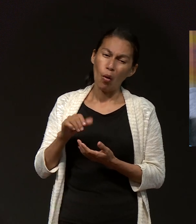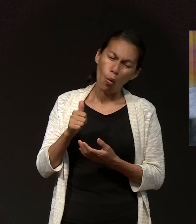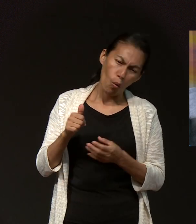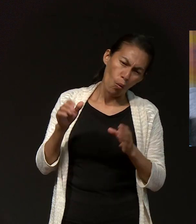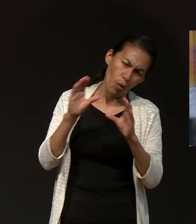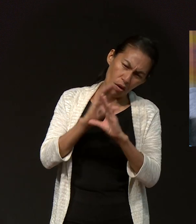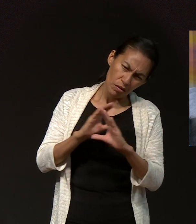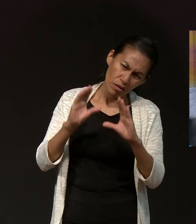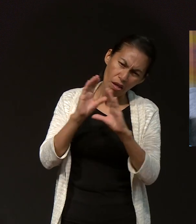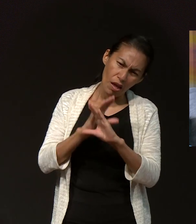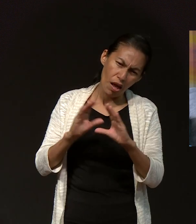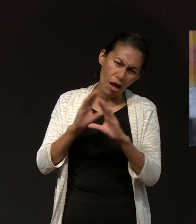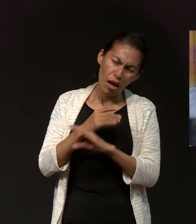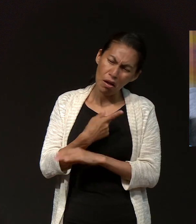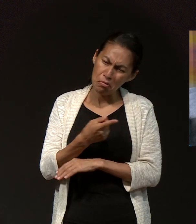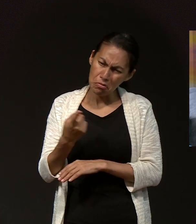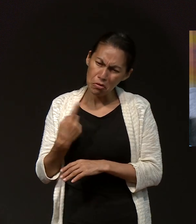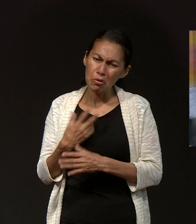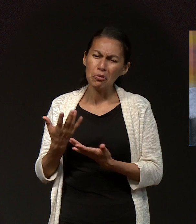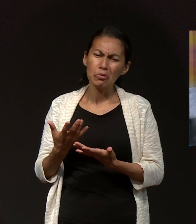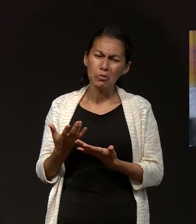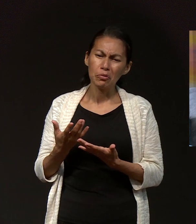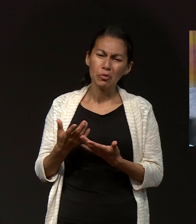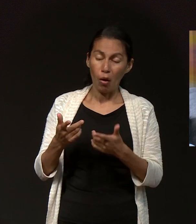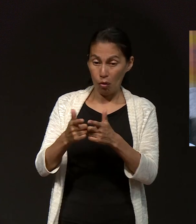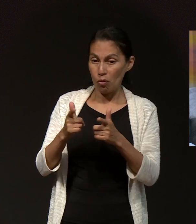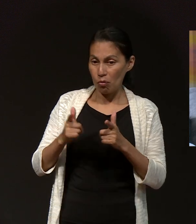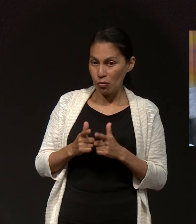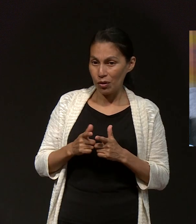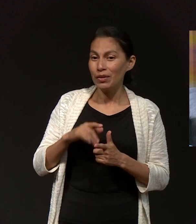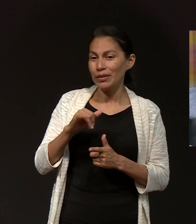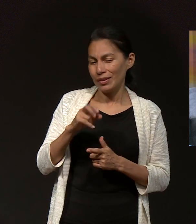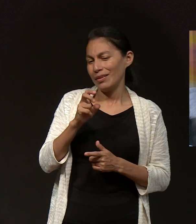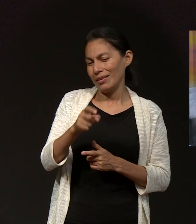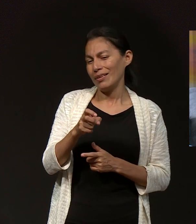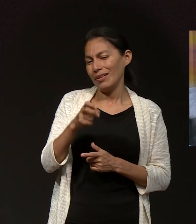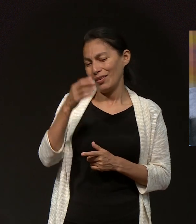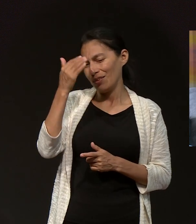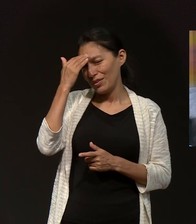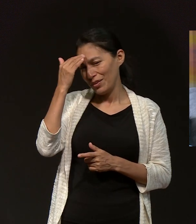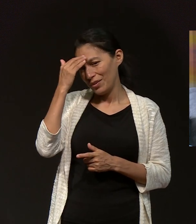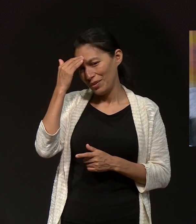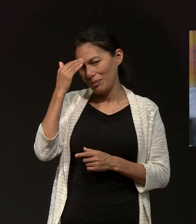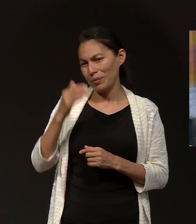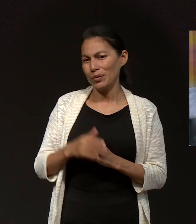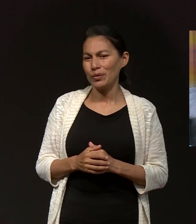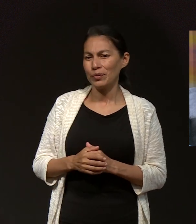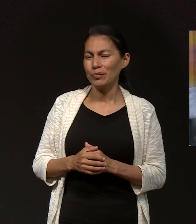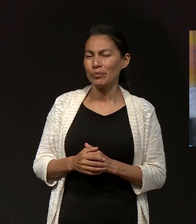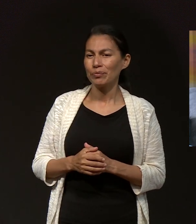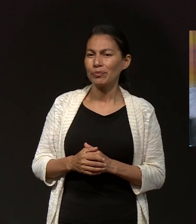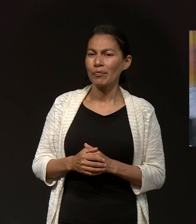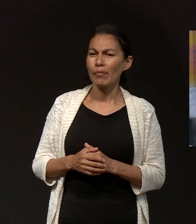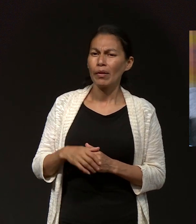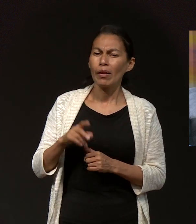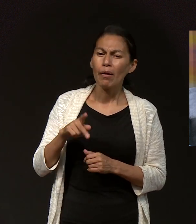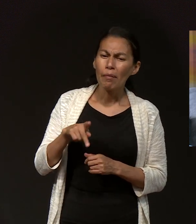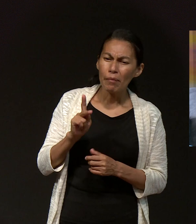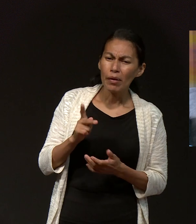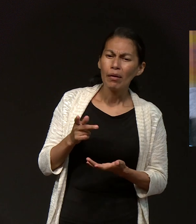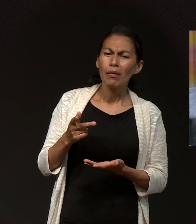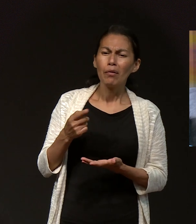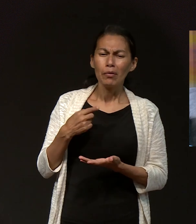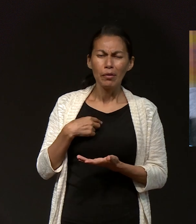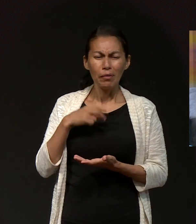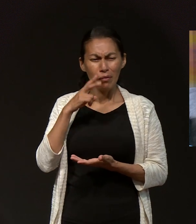que es precisamente Cantar. Sí, estuvo en un grupo. Sí, fue donde nos conocimos. Donde nos conocimos. Pero a